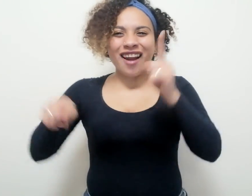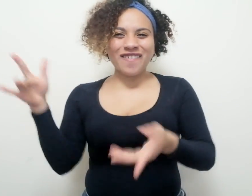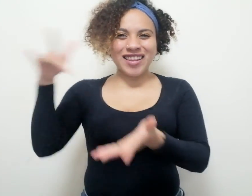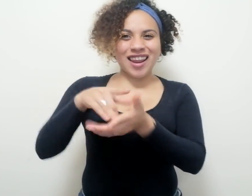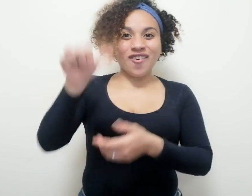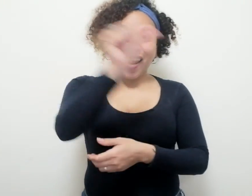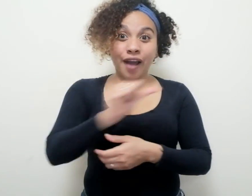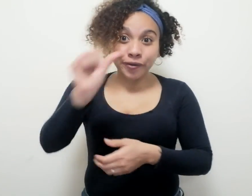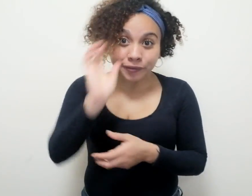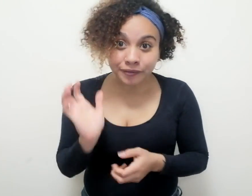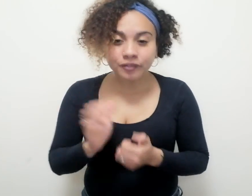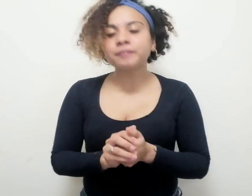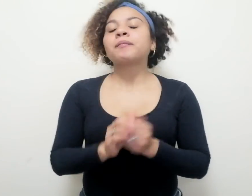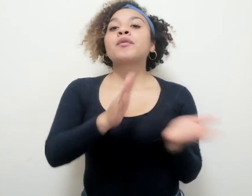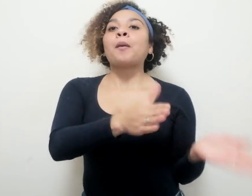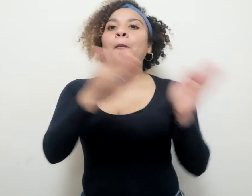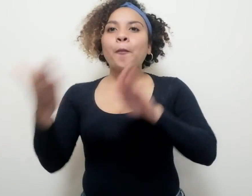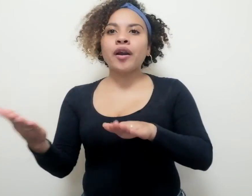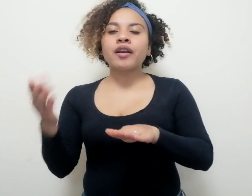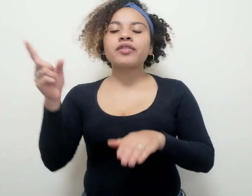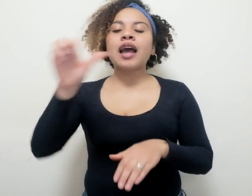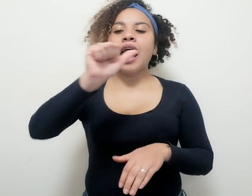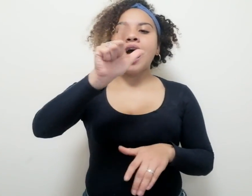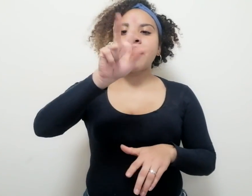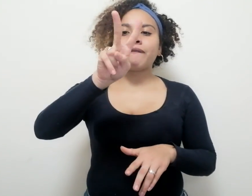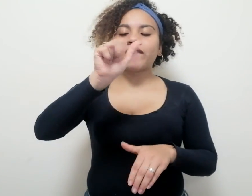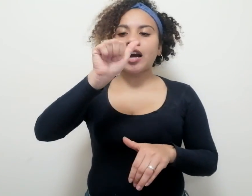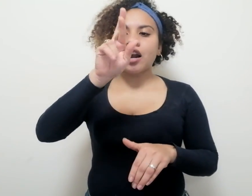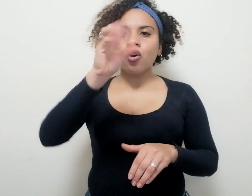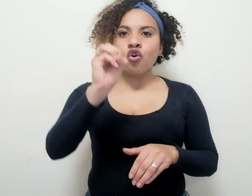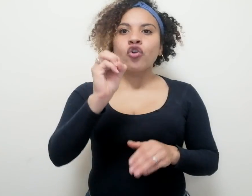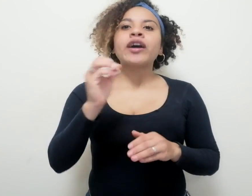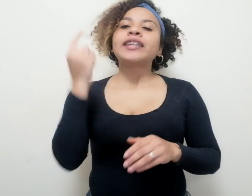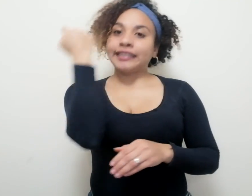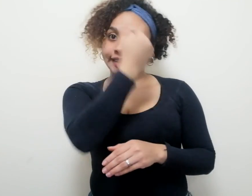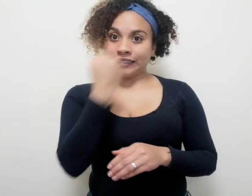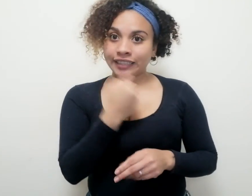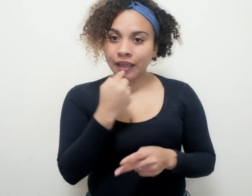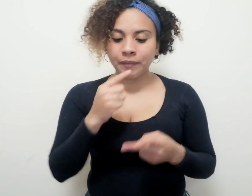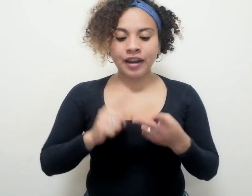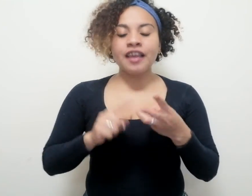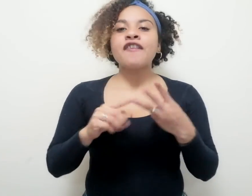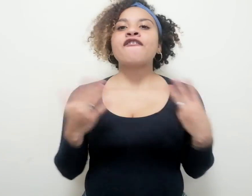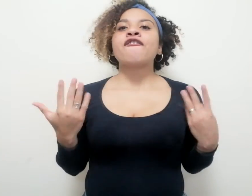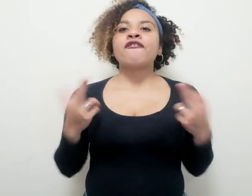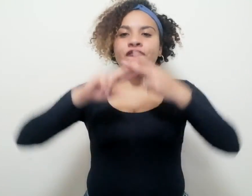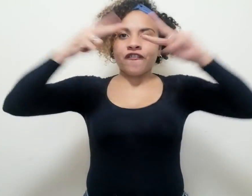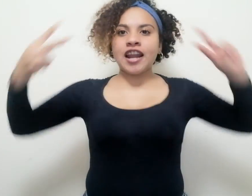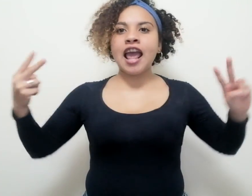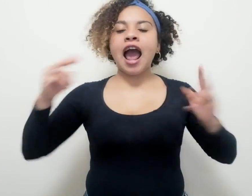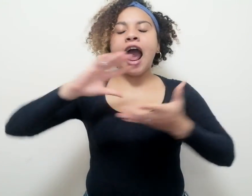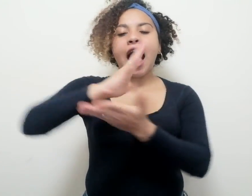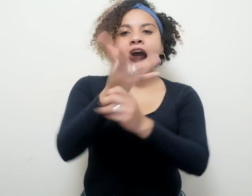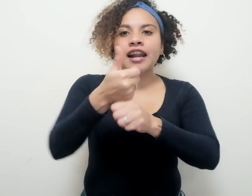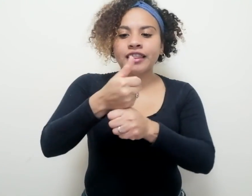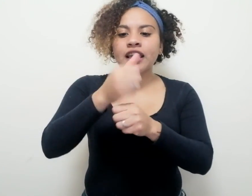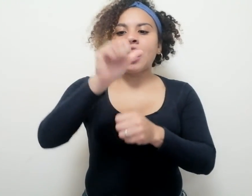agosto, la muerte de Álvaro Mutis en septiembre y la Feria de Arte Art Bo